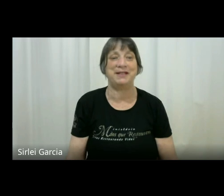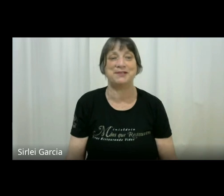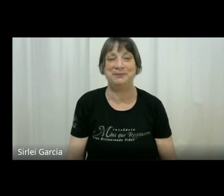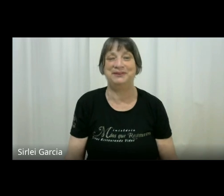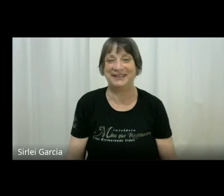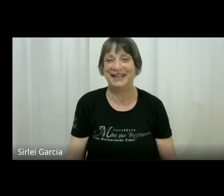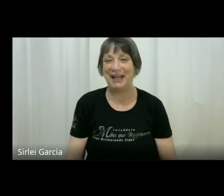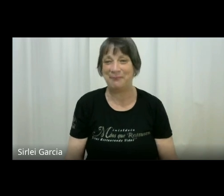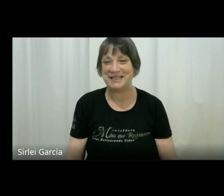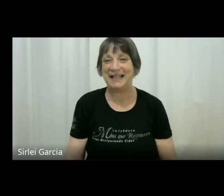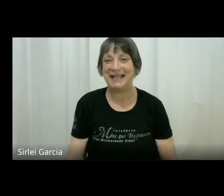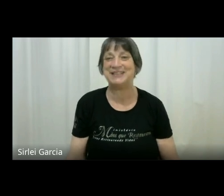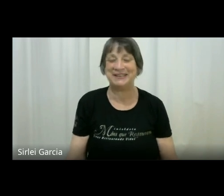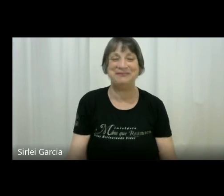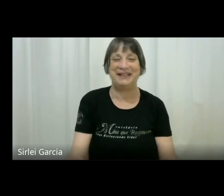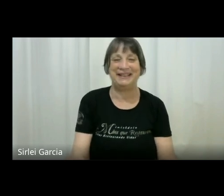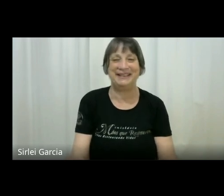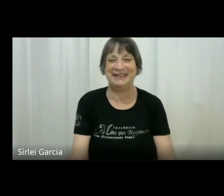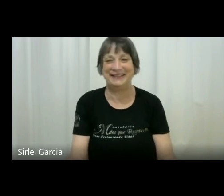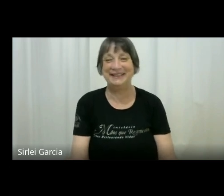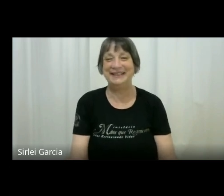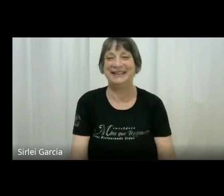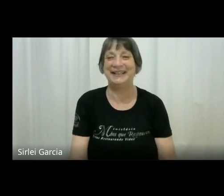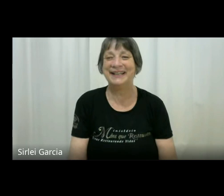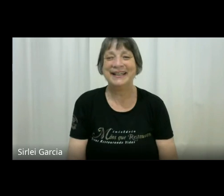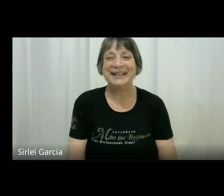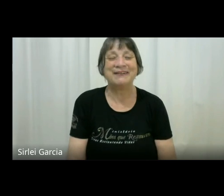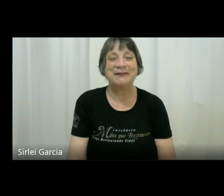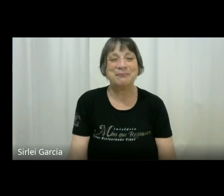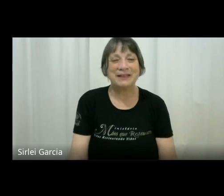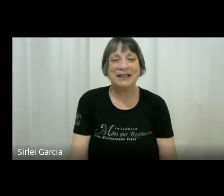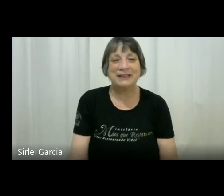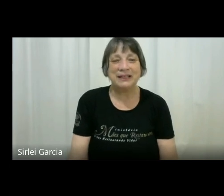isso mesmo. É uma estratégia também.